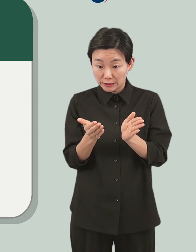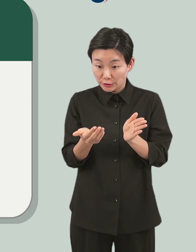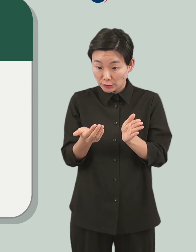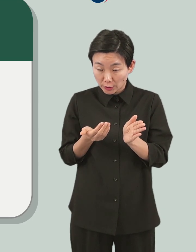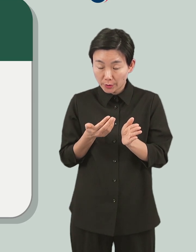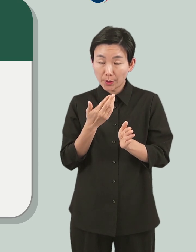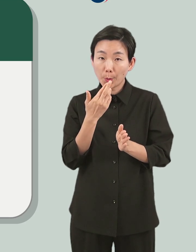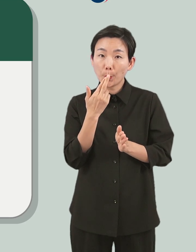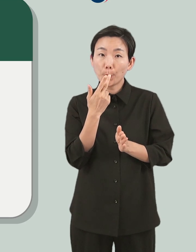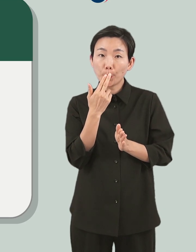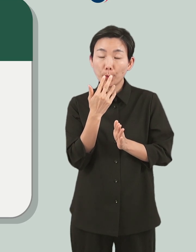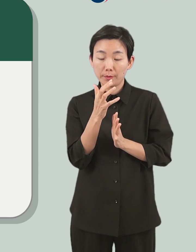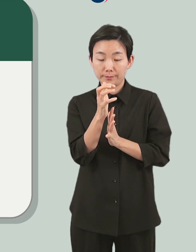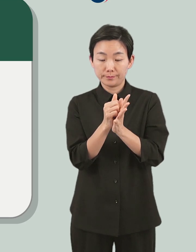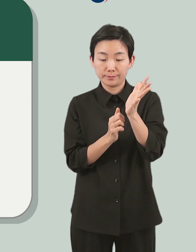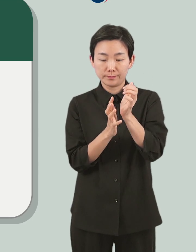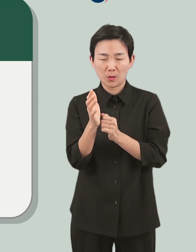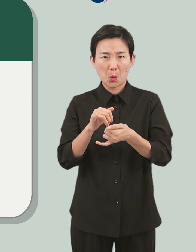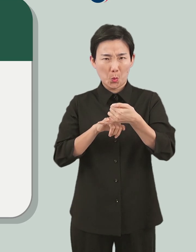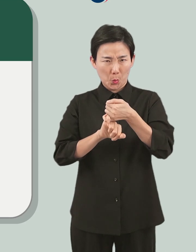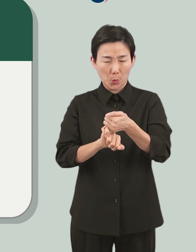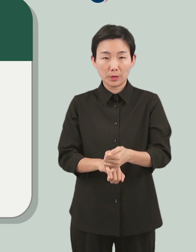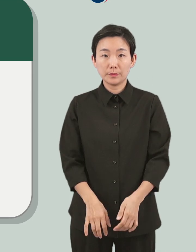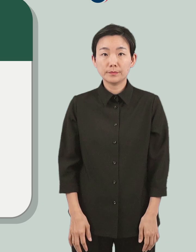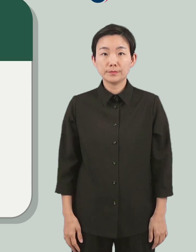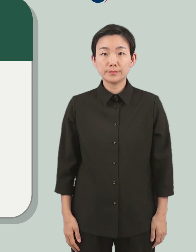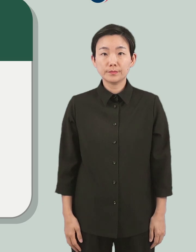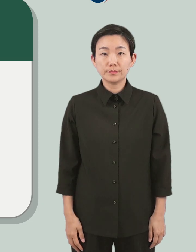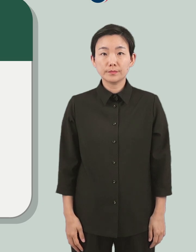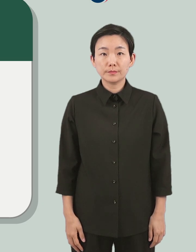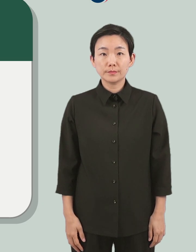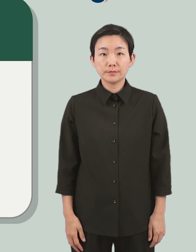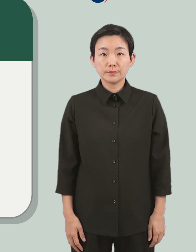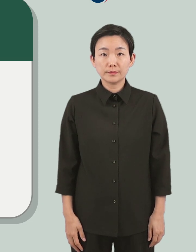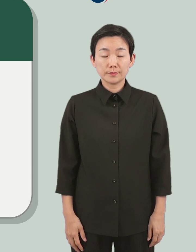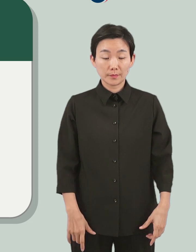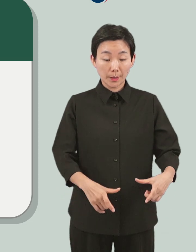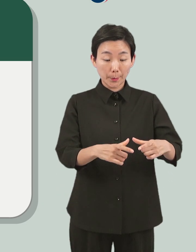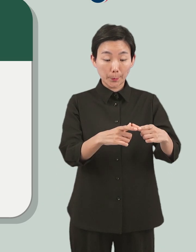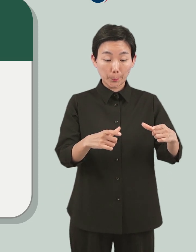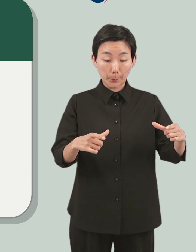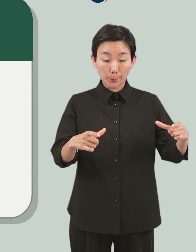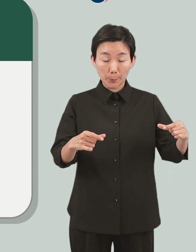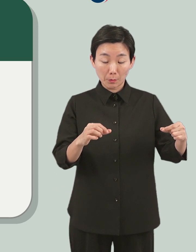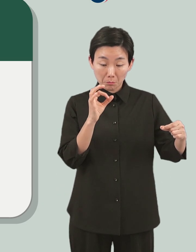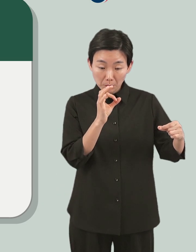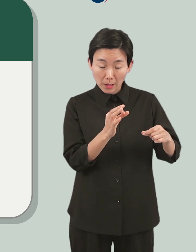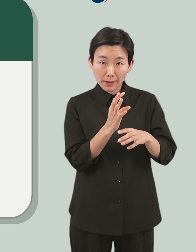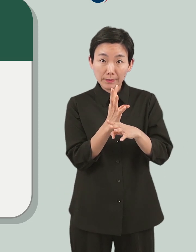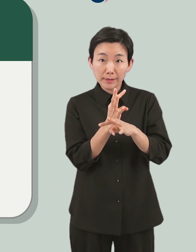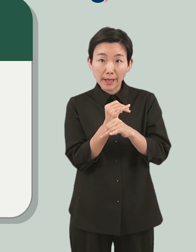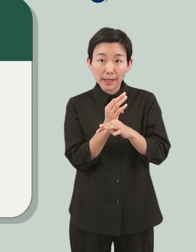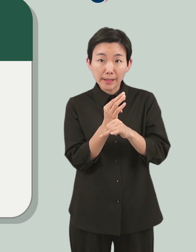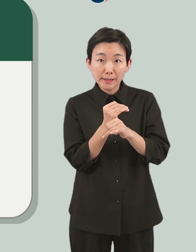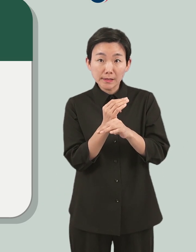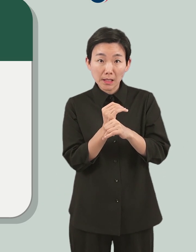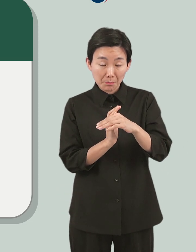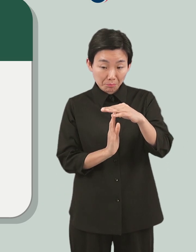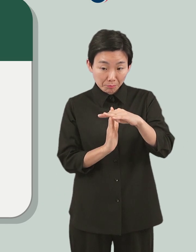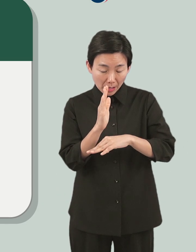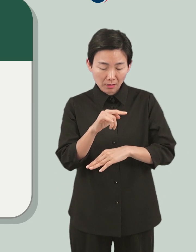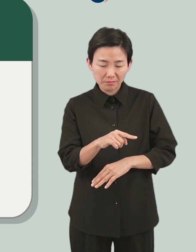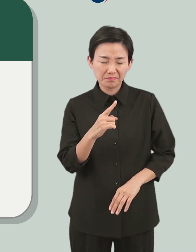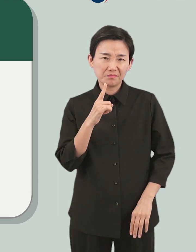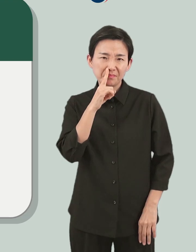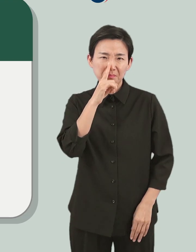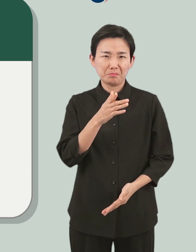착용합니다. 제품 외부 포장에 인쇄된 유효기간이 지난 제품은 사용하지 않습니다. 디바이스는 습기와 열에